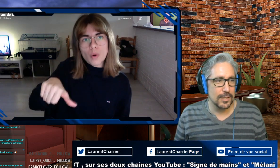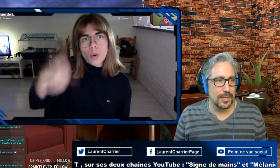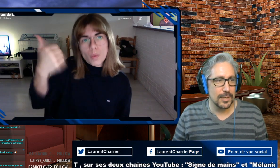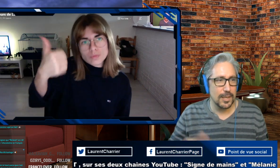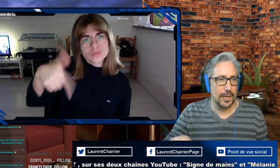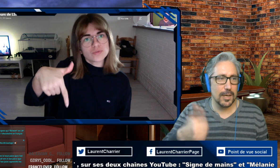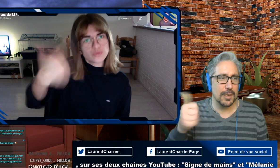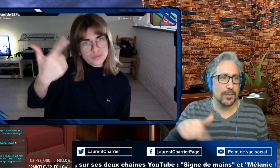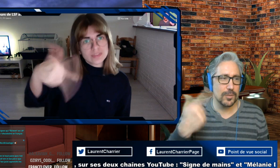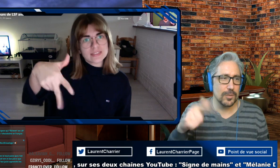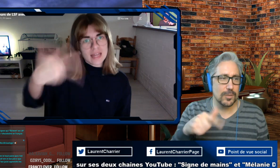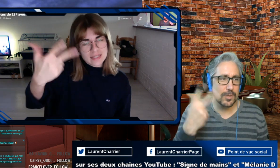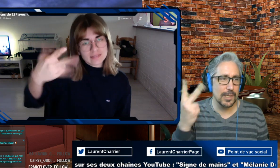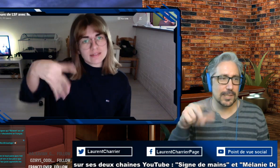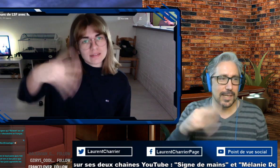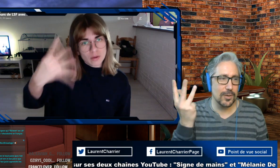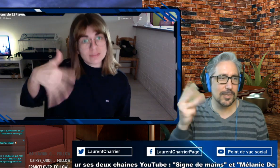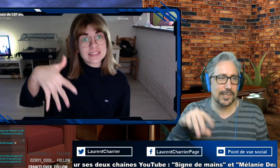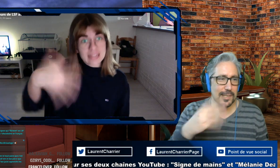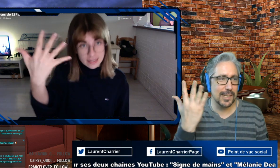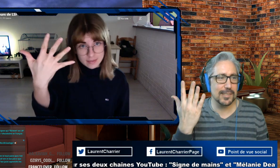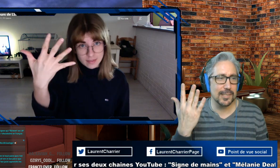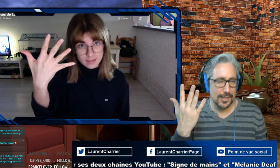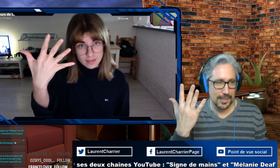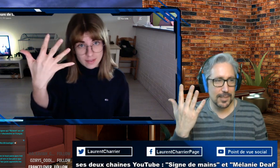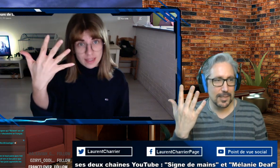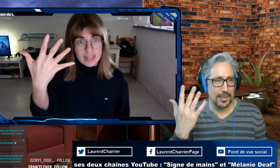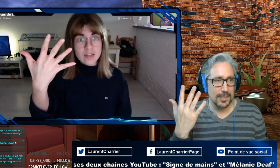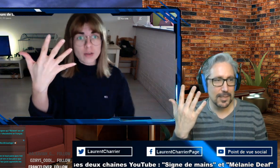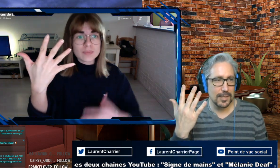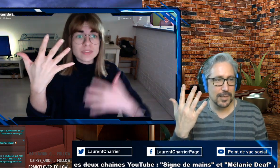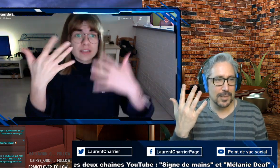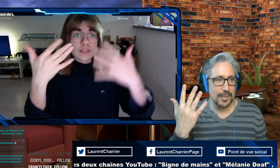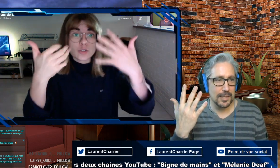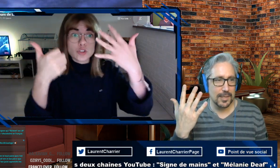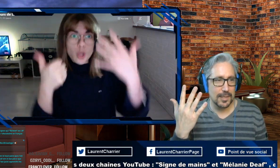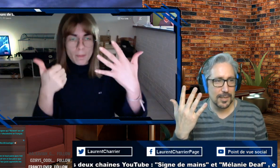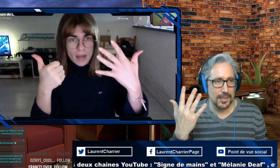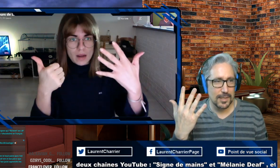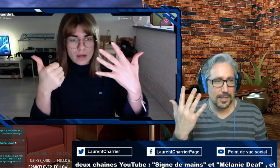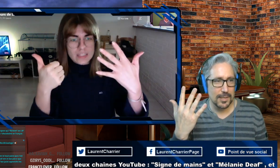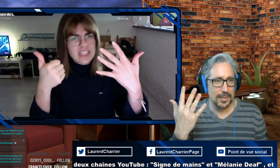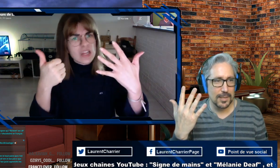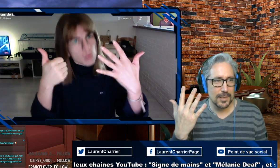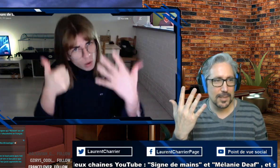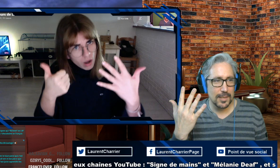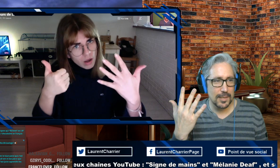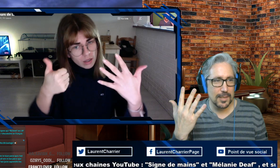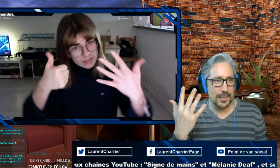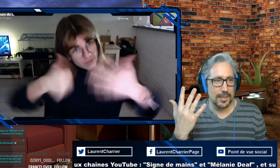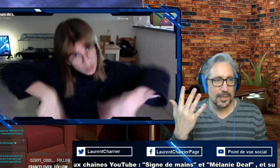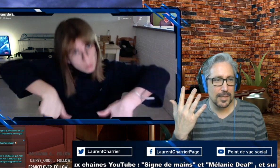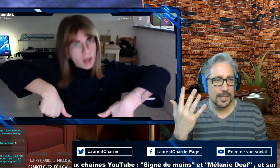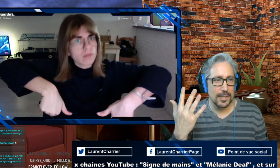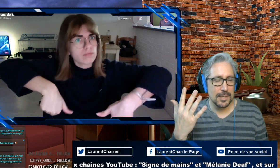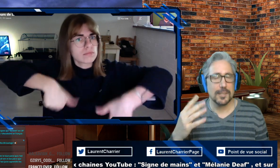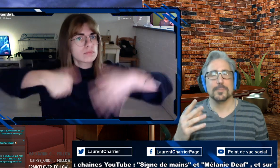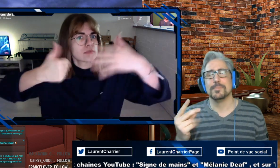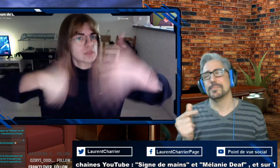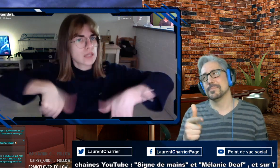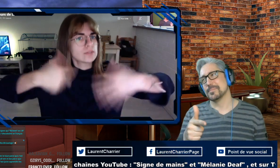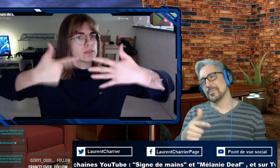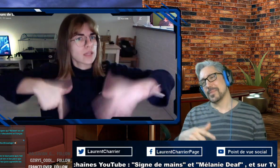haut. 11, 12, 13, 14, 15. Et comme t'es deux mains, t'es lourd. Vers le bas.